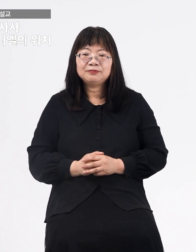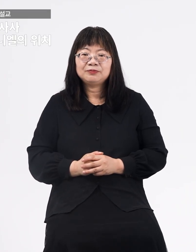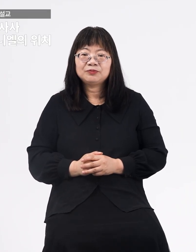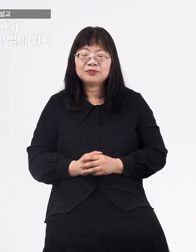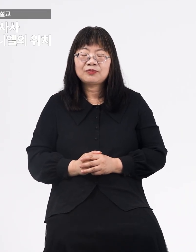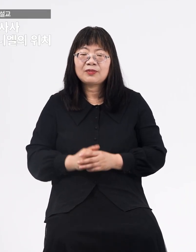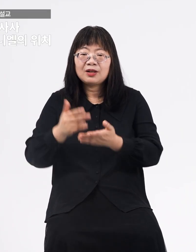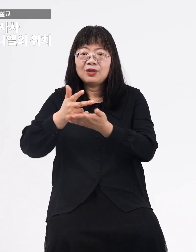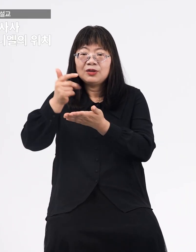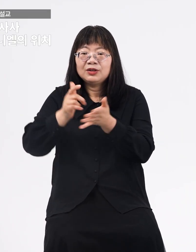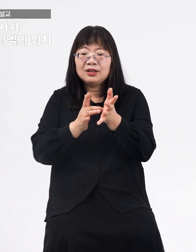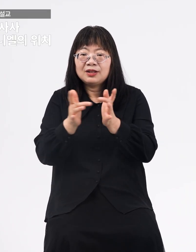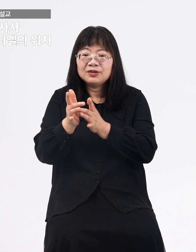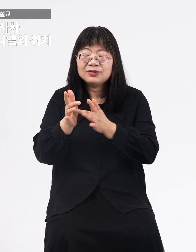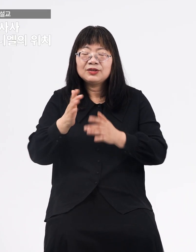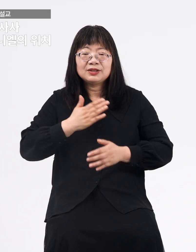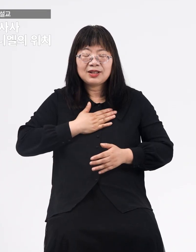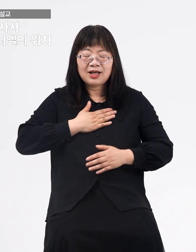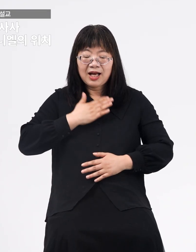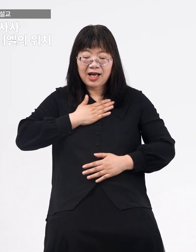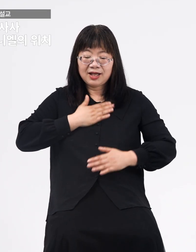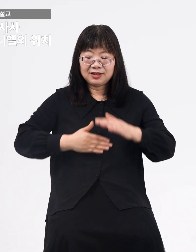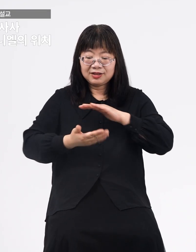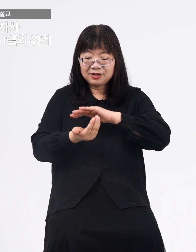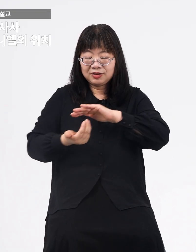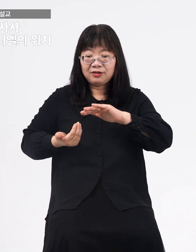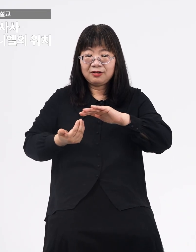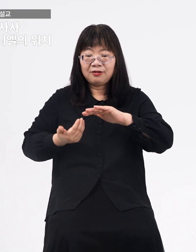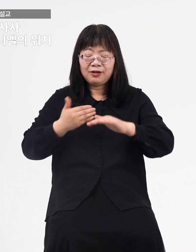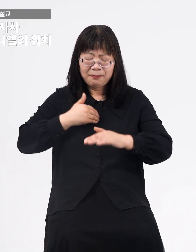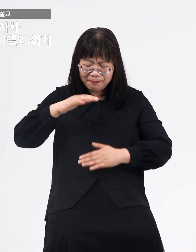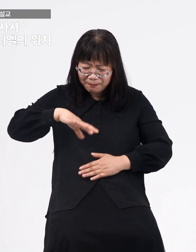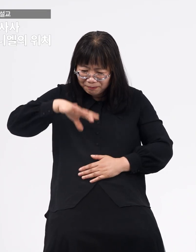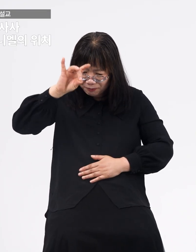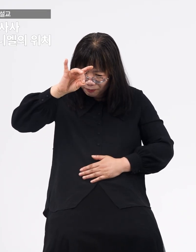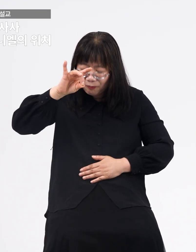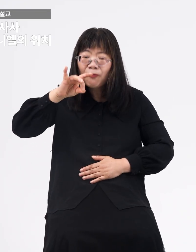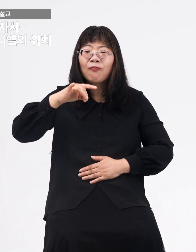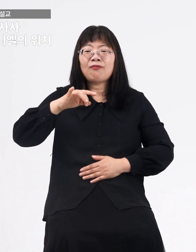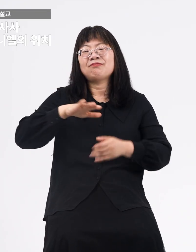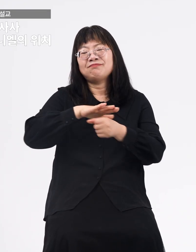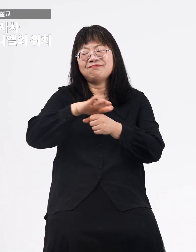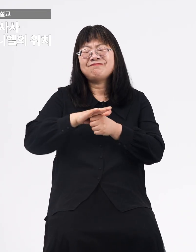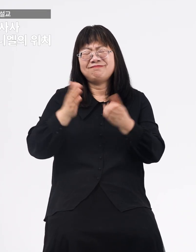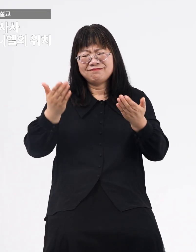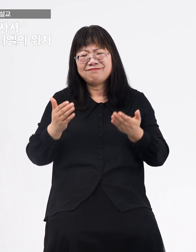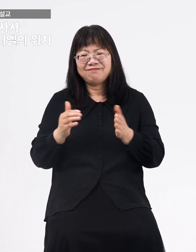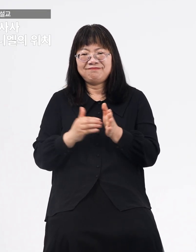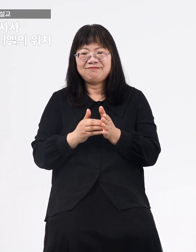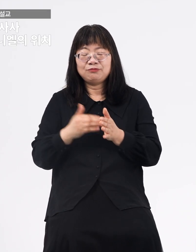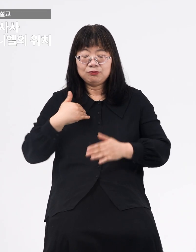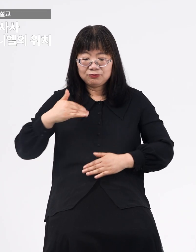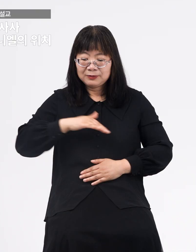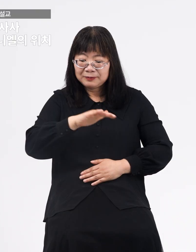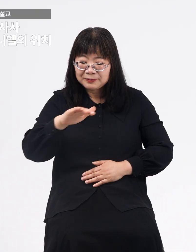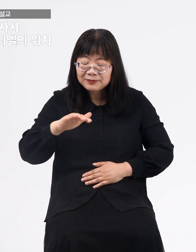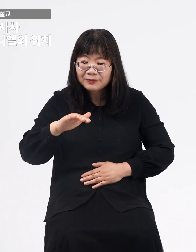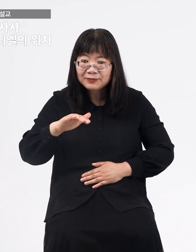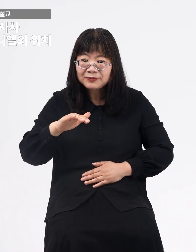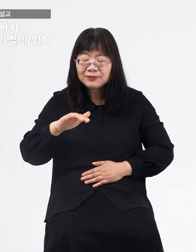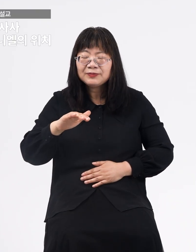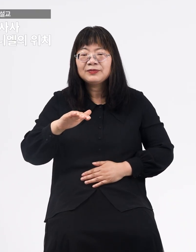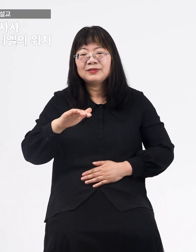주 예수 내가 알기 전 날 먼저 사랑했네. 우리는